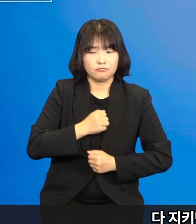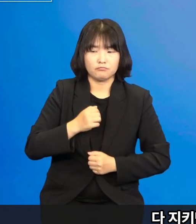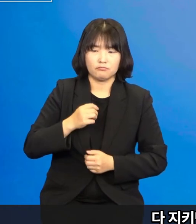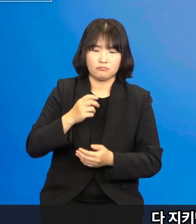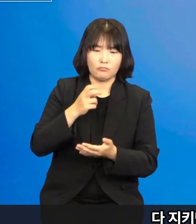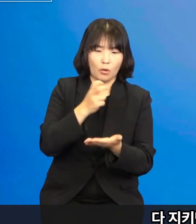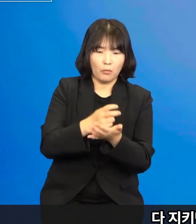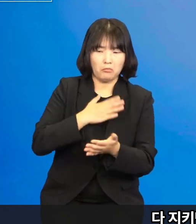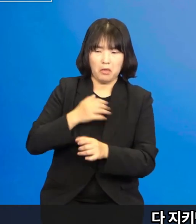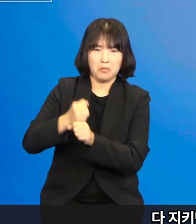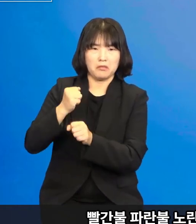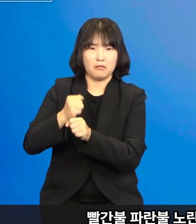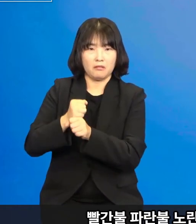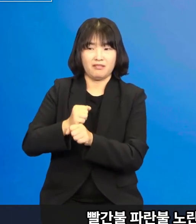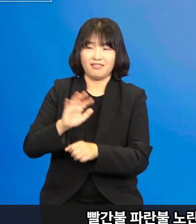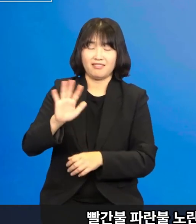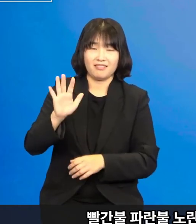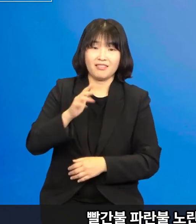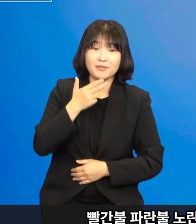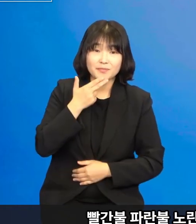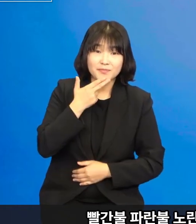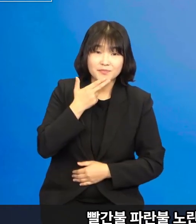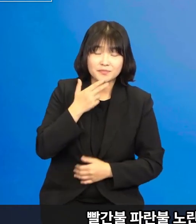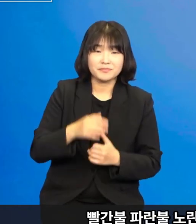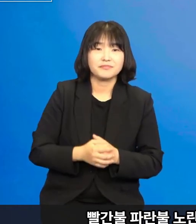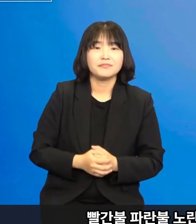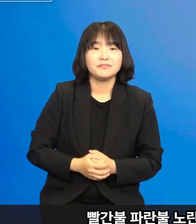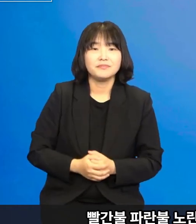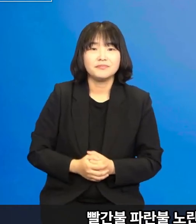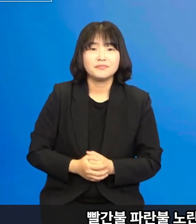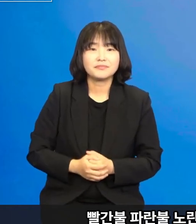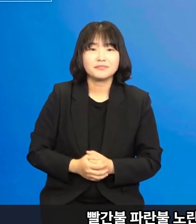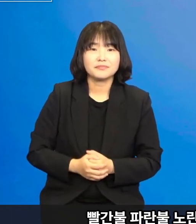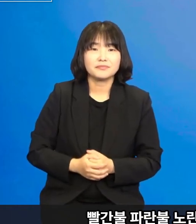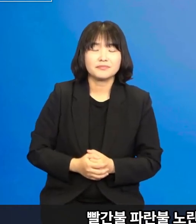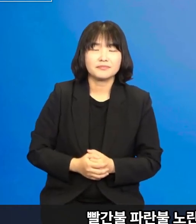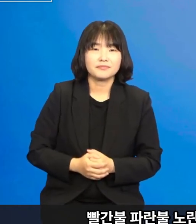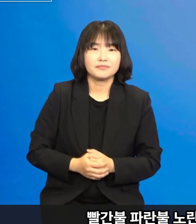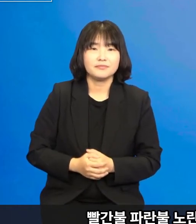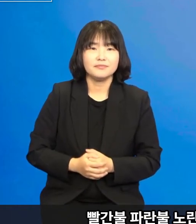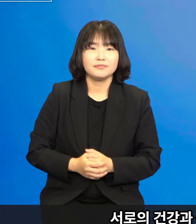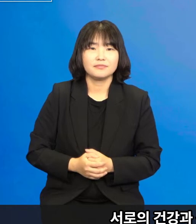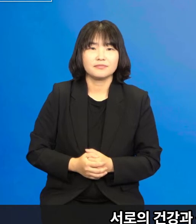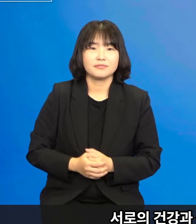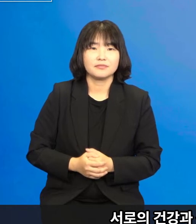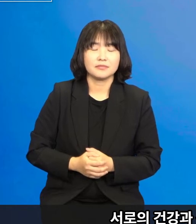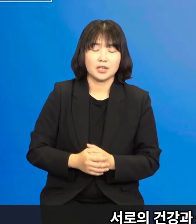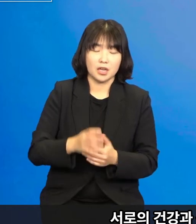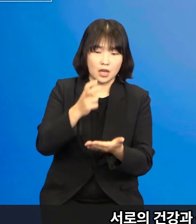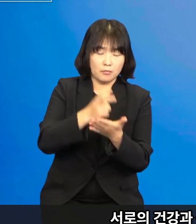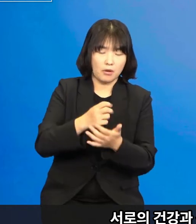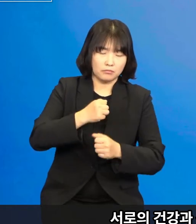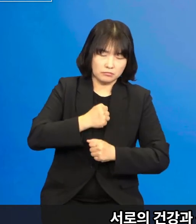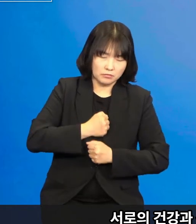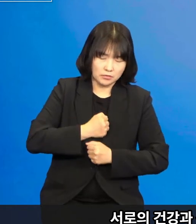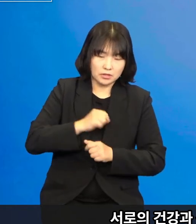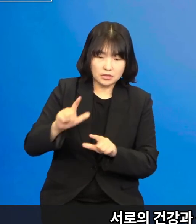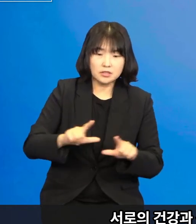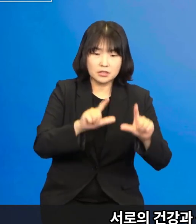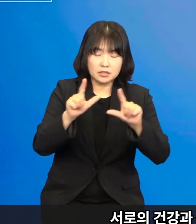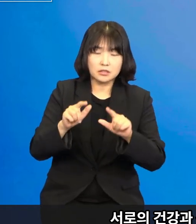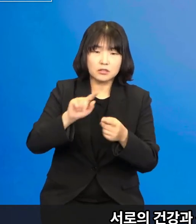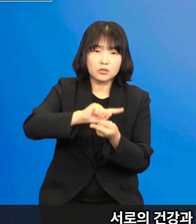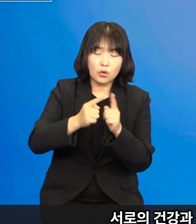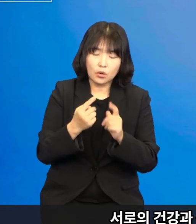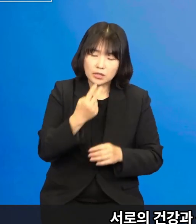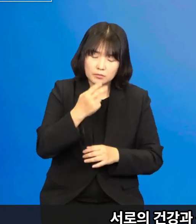없을 거예요. 다 지키며 사실 거예요. 빨간불, 파란불, 노란불, 좌회전 지키며 사는 것이 서로의 건강과 생명을 지키는